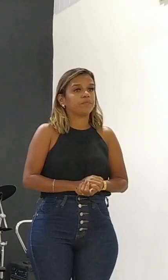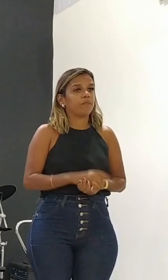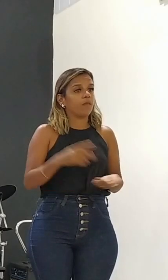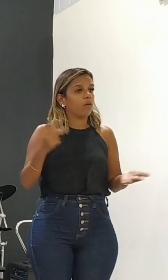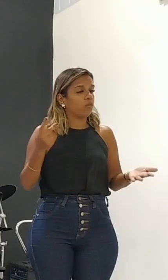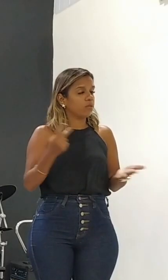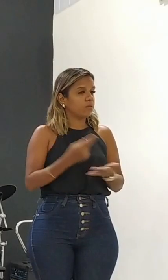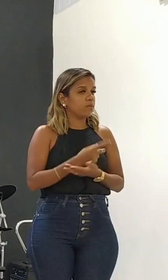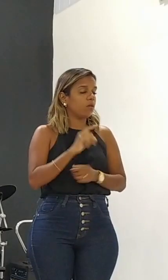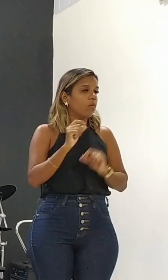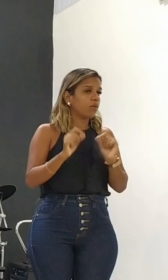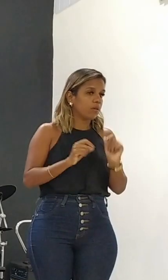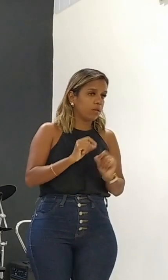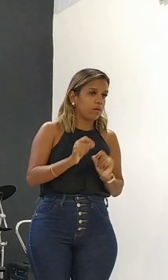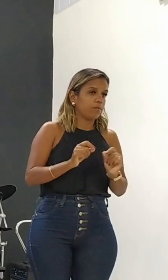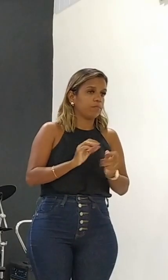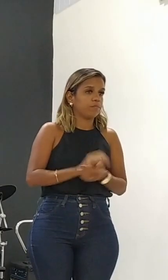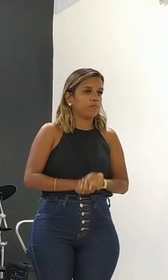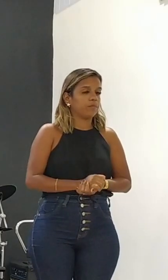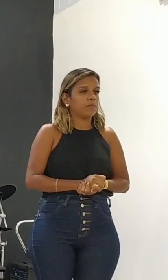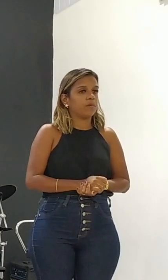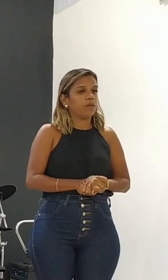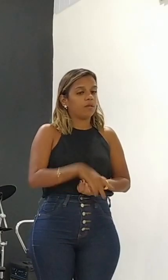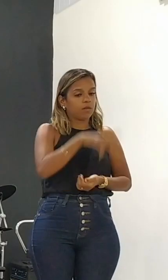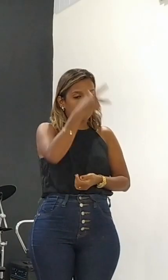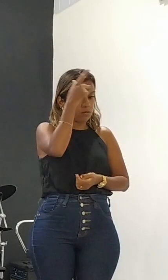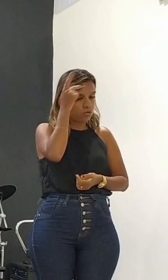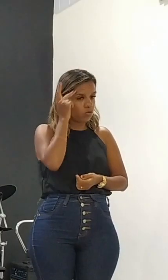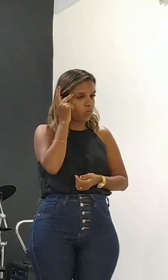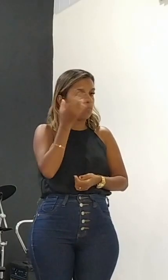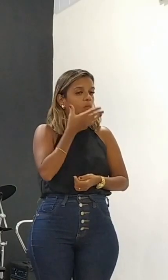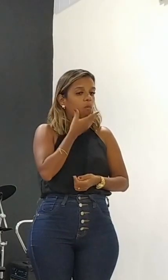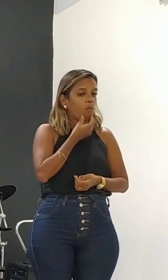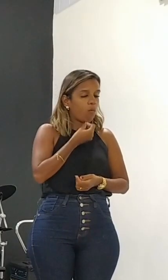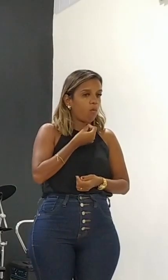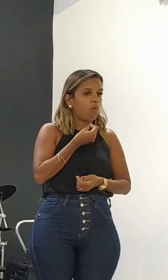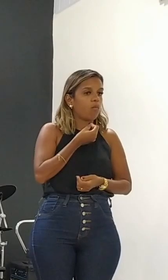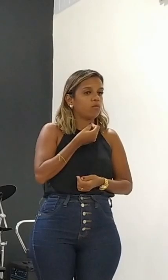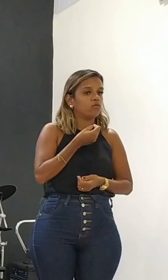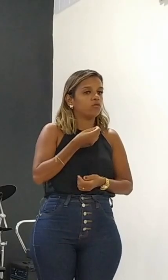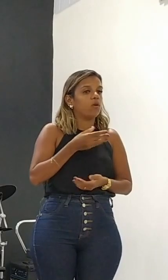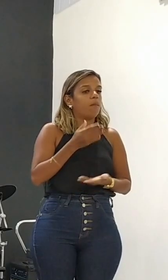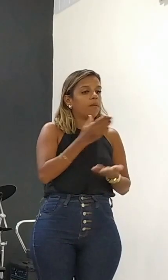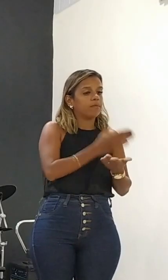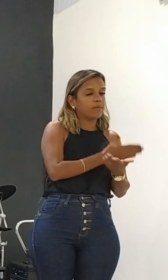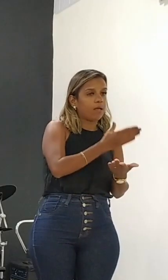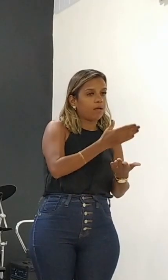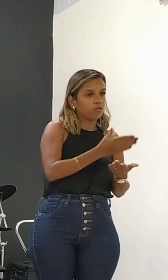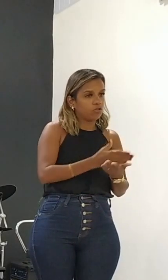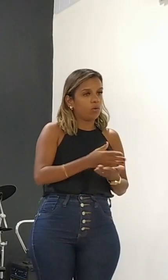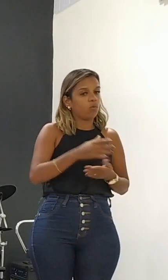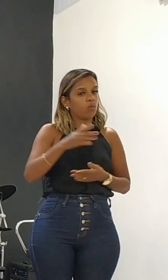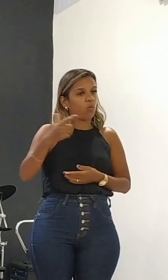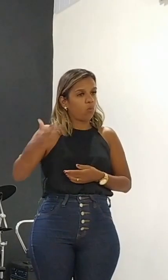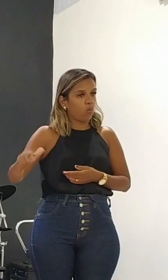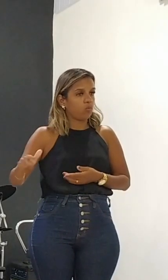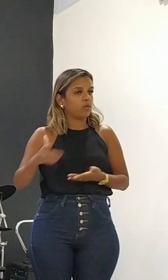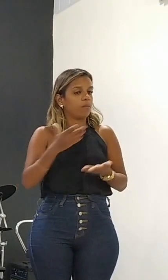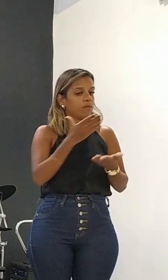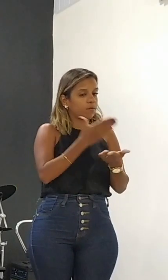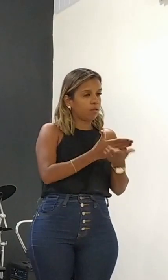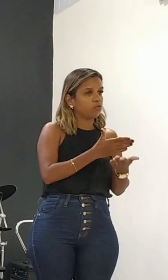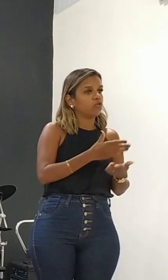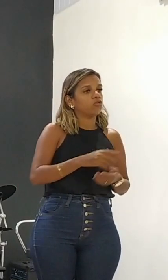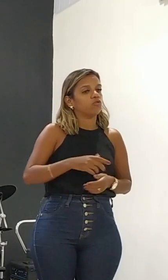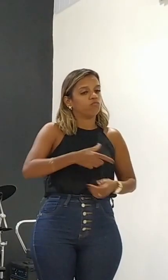aquele dia, metade dos moços trabalhava na obra, e a outra metade deles tinha lanças, os